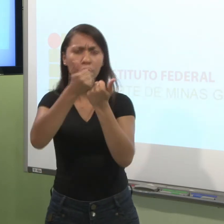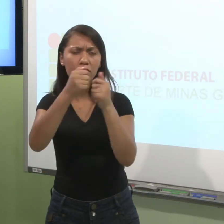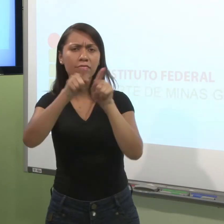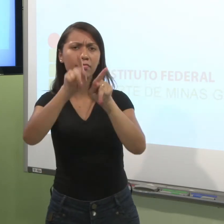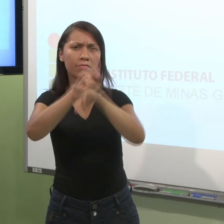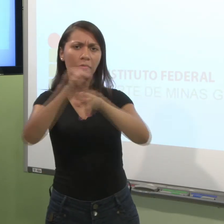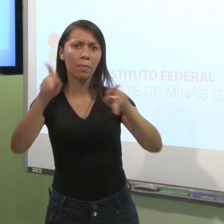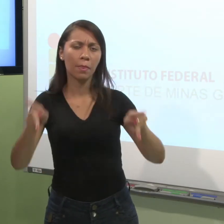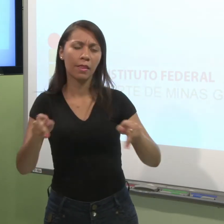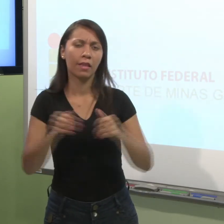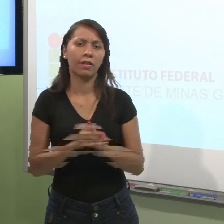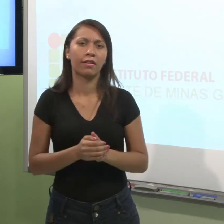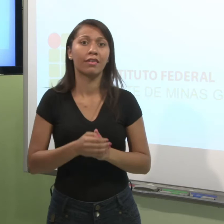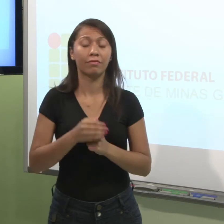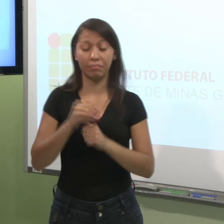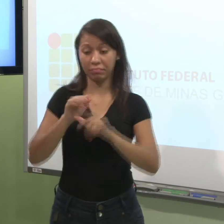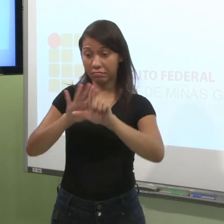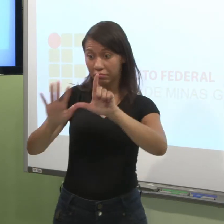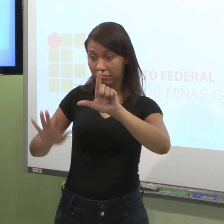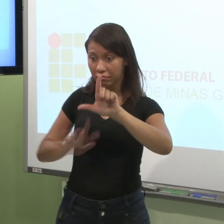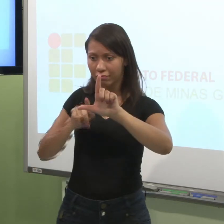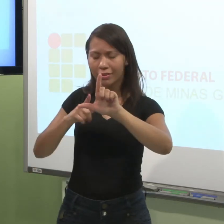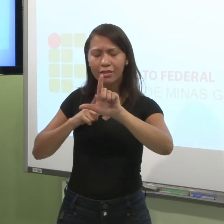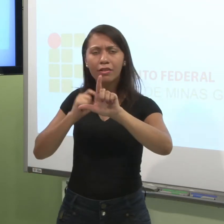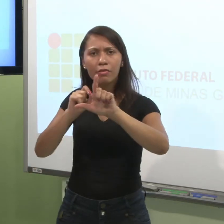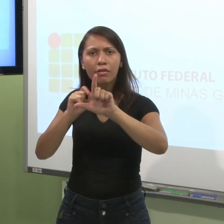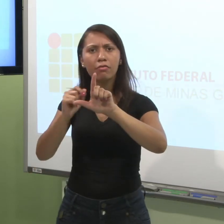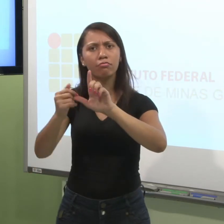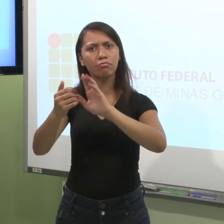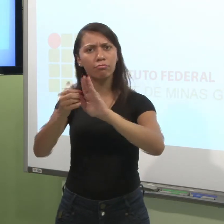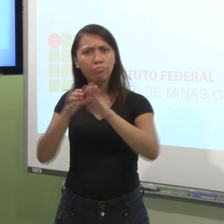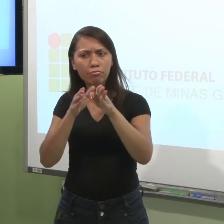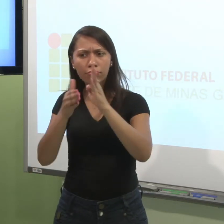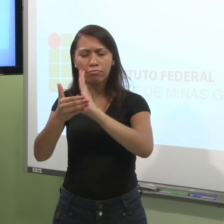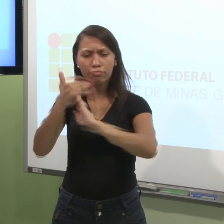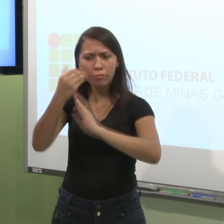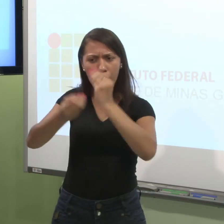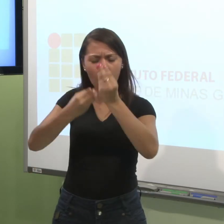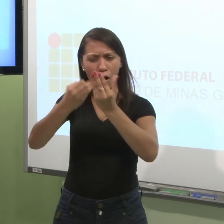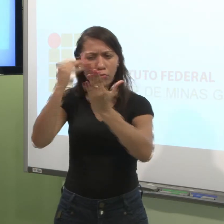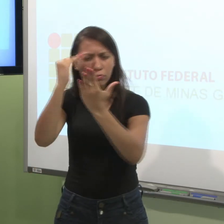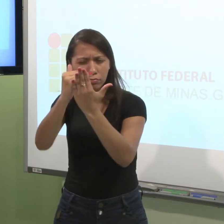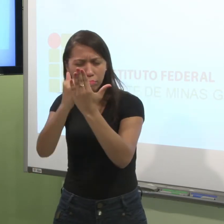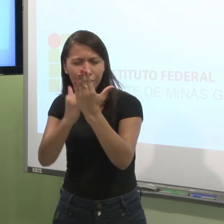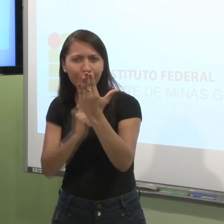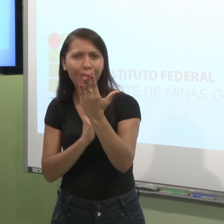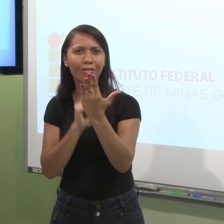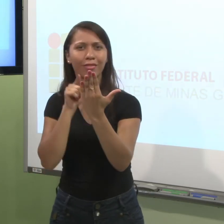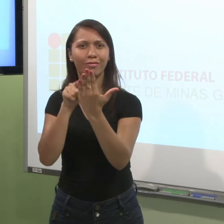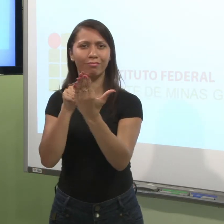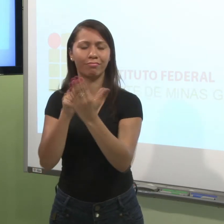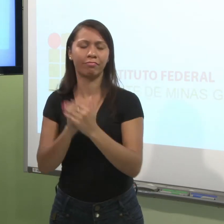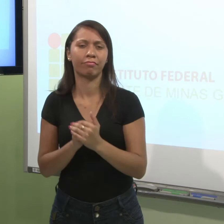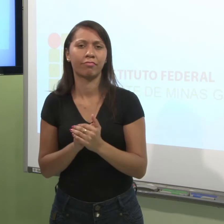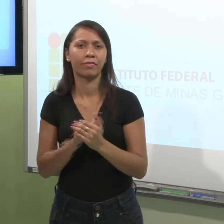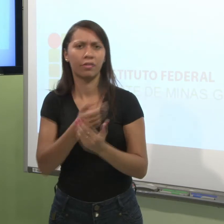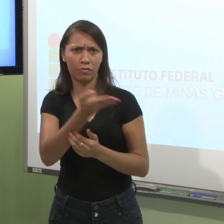professores. E é lá que vocês se orientam para estudar a disciplina e executar as tarefas propostas. Vocês estão tirando as